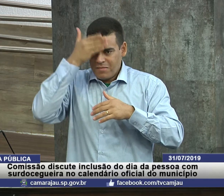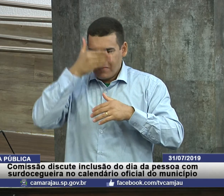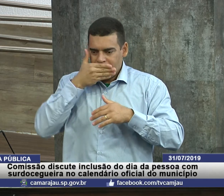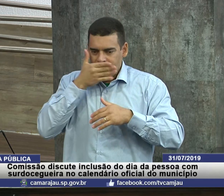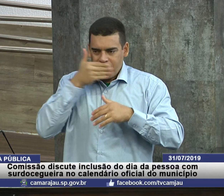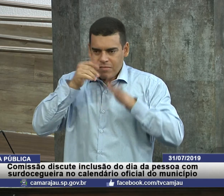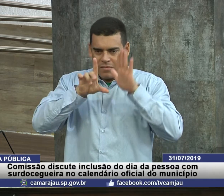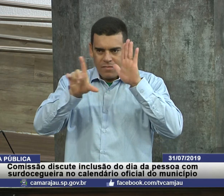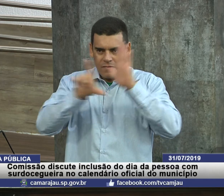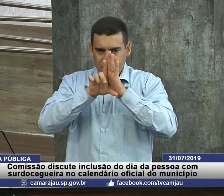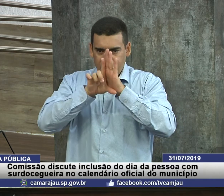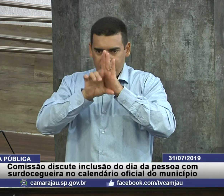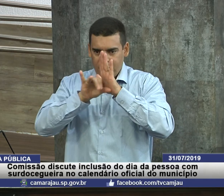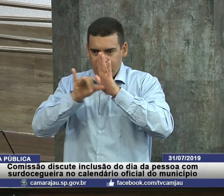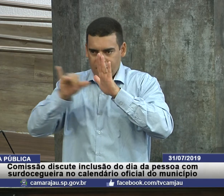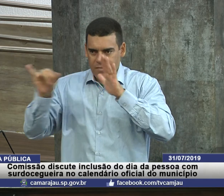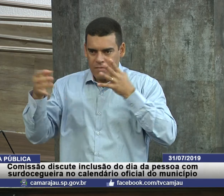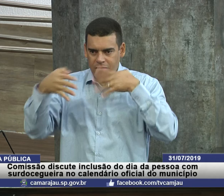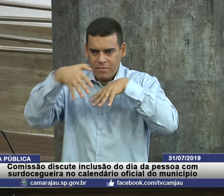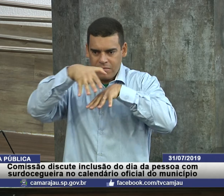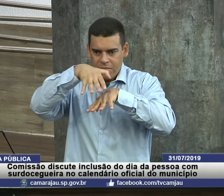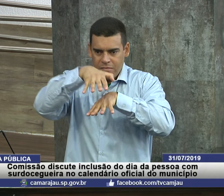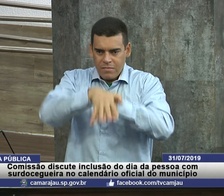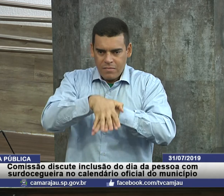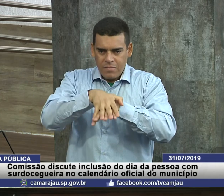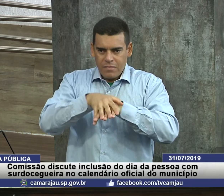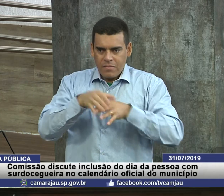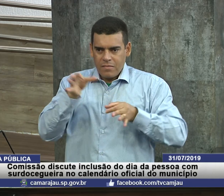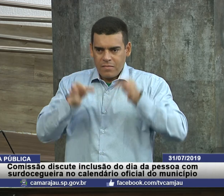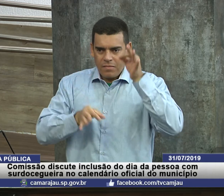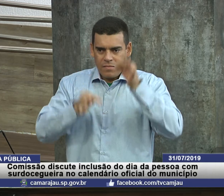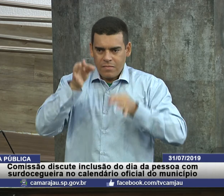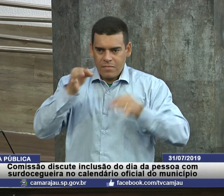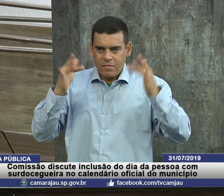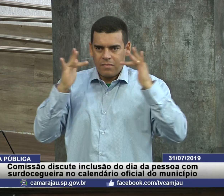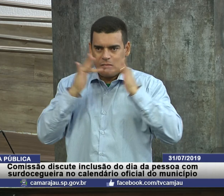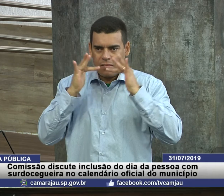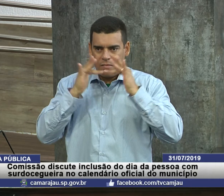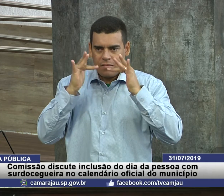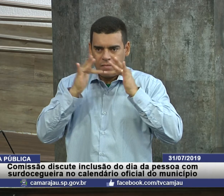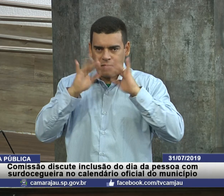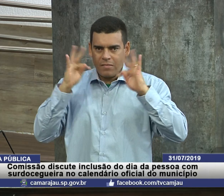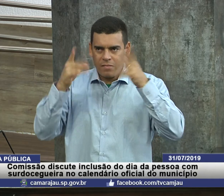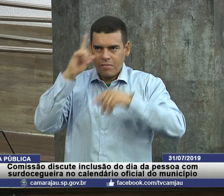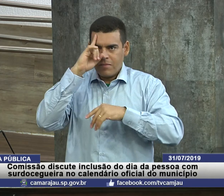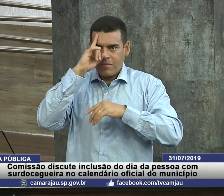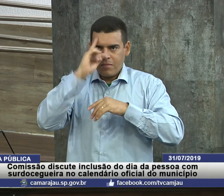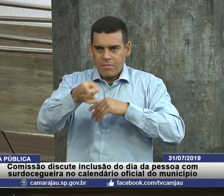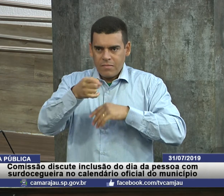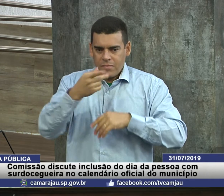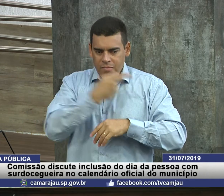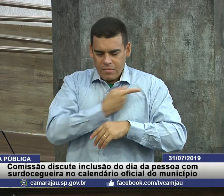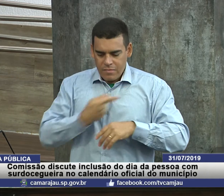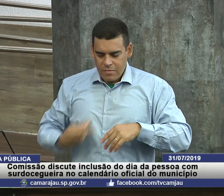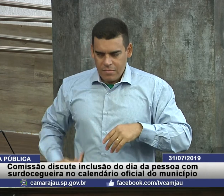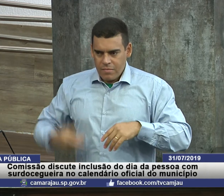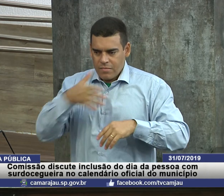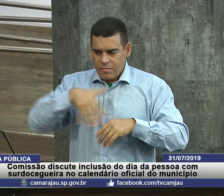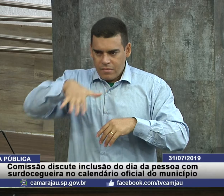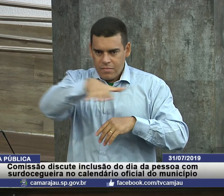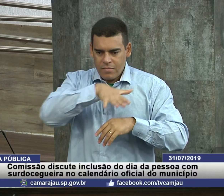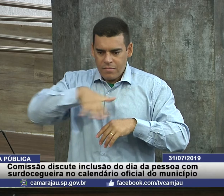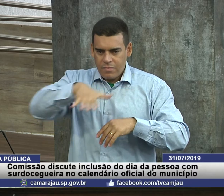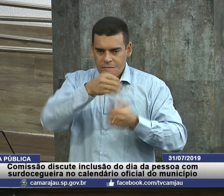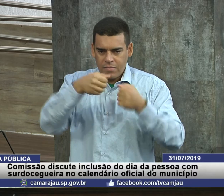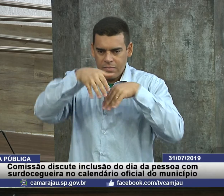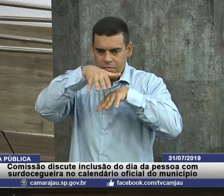massas. Faço também para vender. Gosto de cozinhar. E o que eu acho é que as pessoas com surdo de cegueira precisam ter essas oportunidades. A gente precisa ensinar